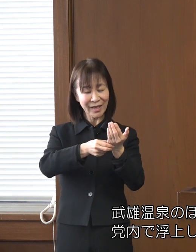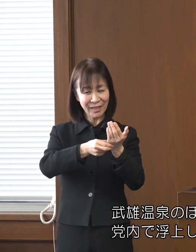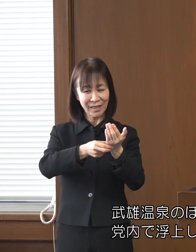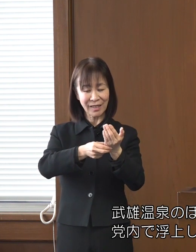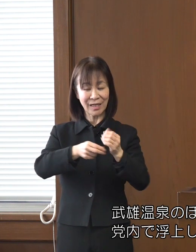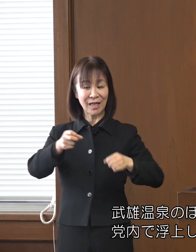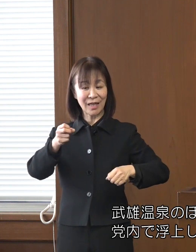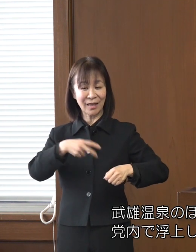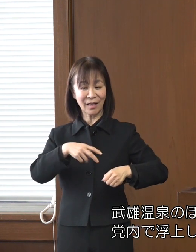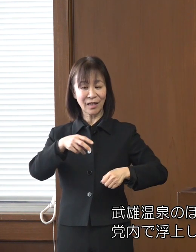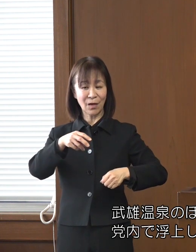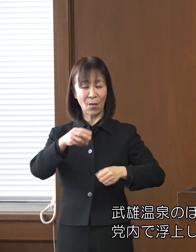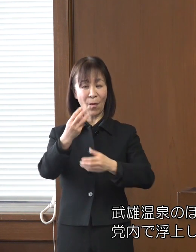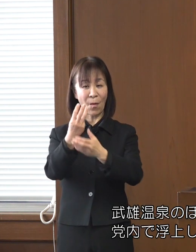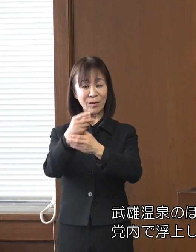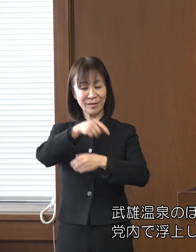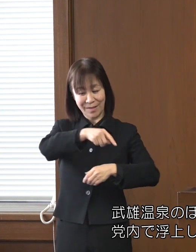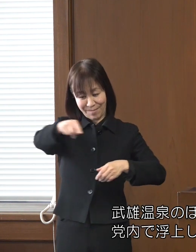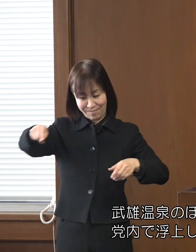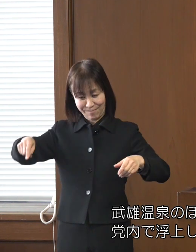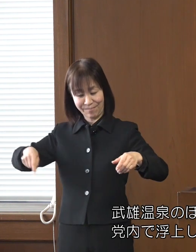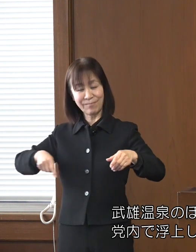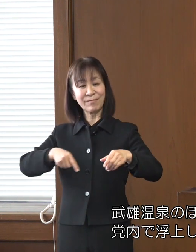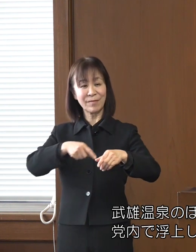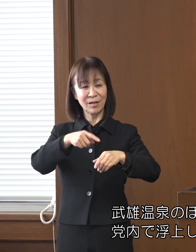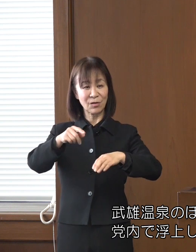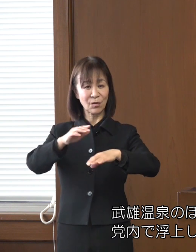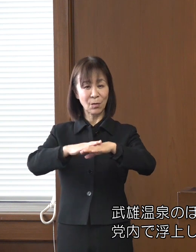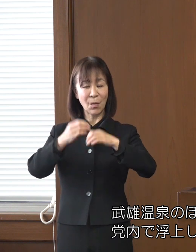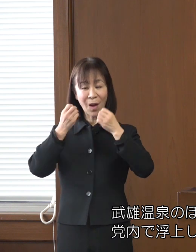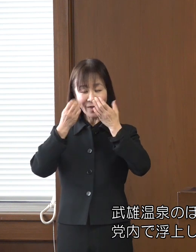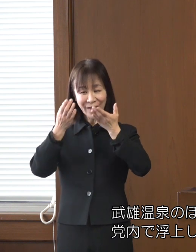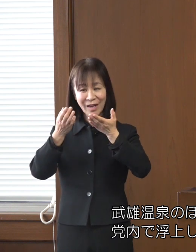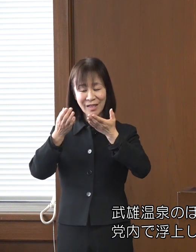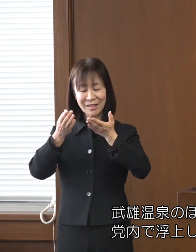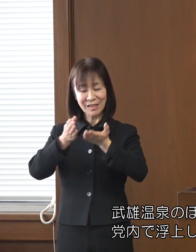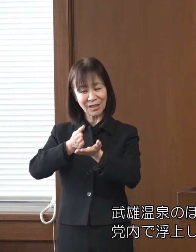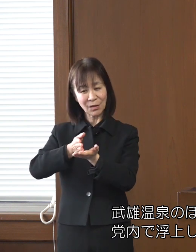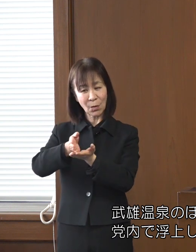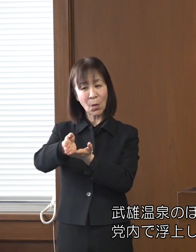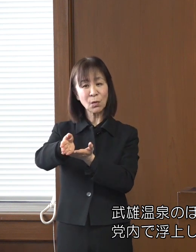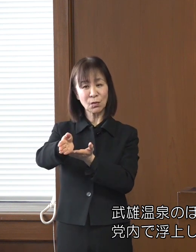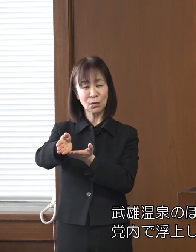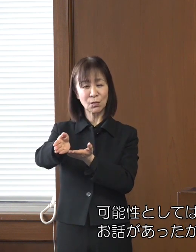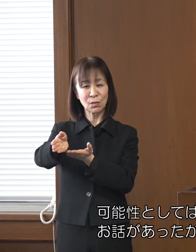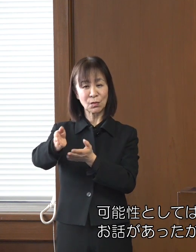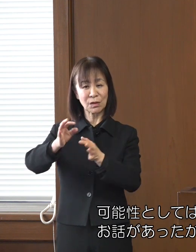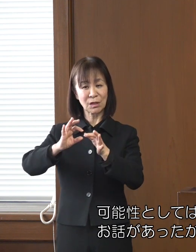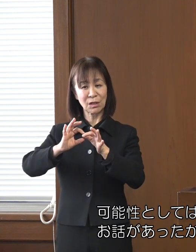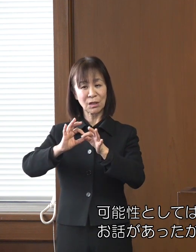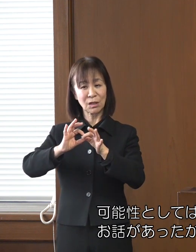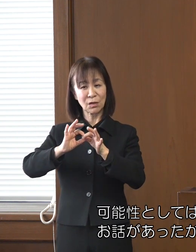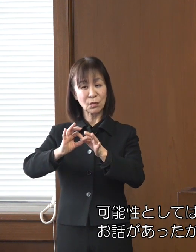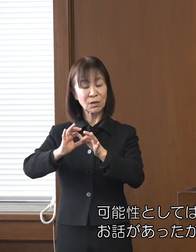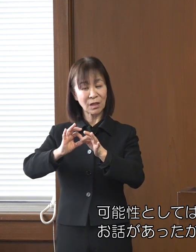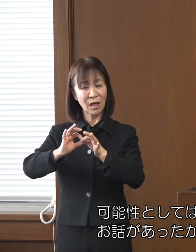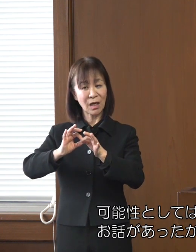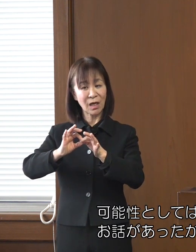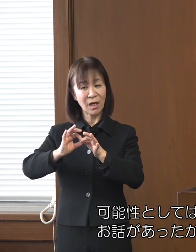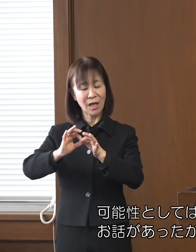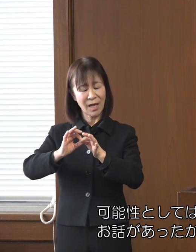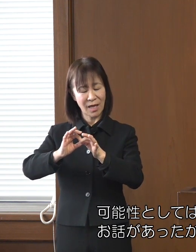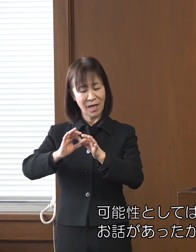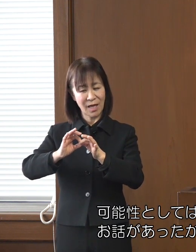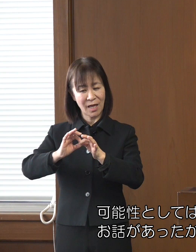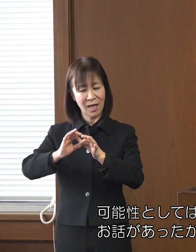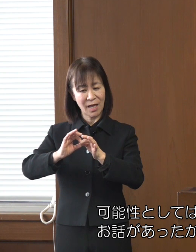に繋いでいく、まあ、都内で浮上している新ルートについては、まあ、可能性としては議論してもい